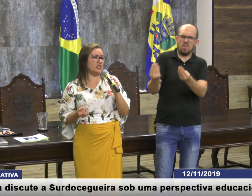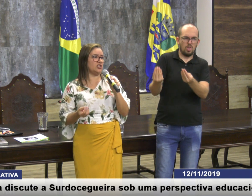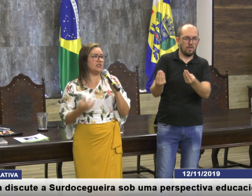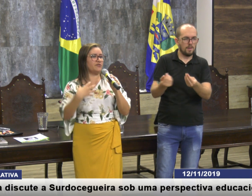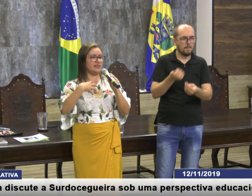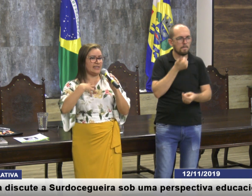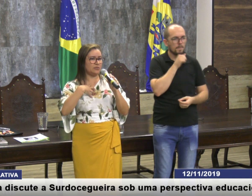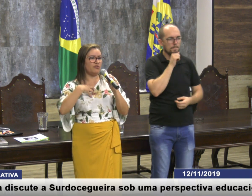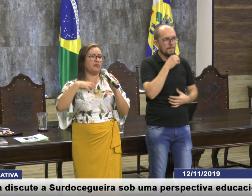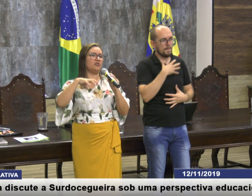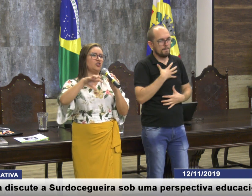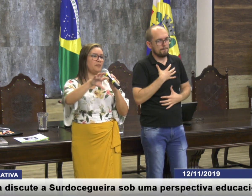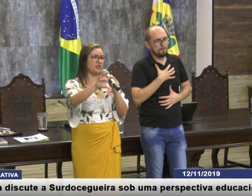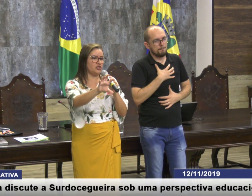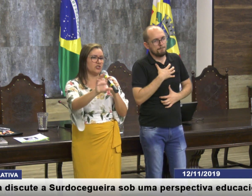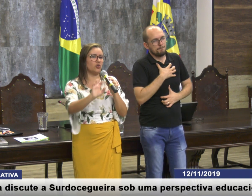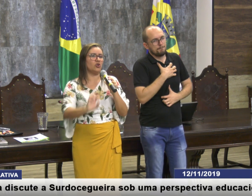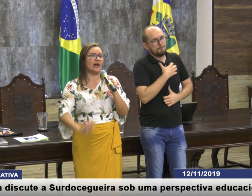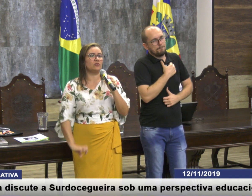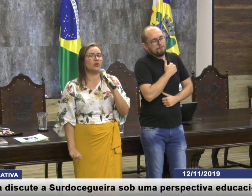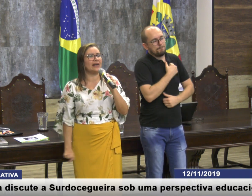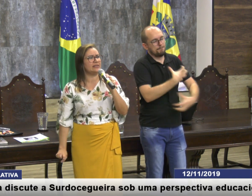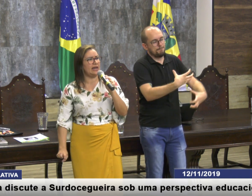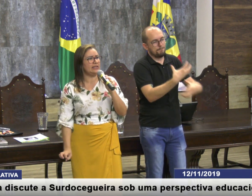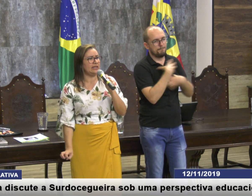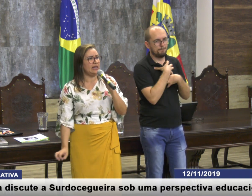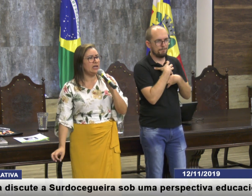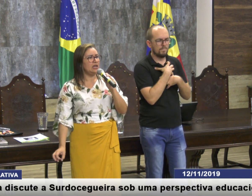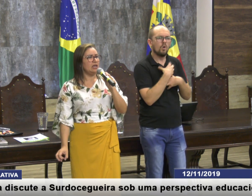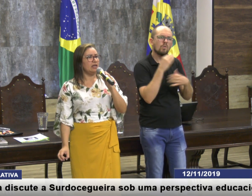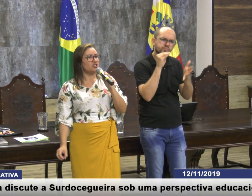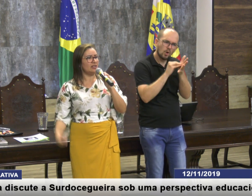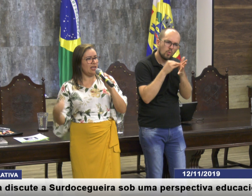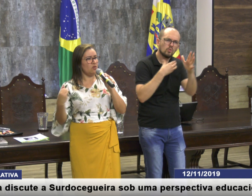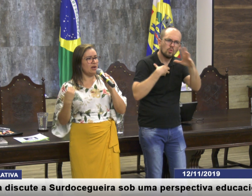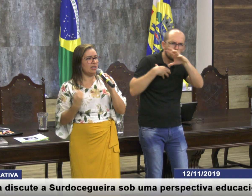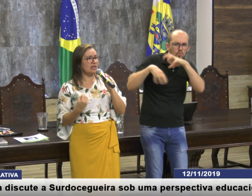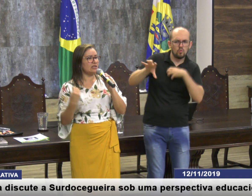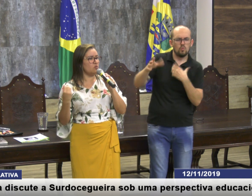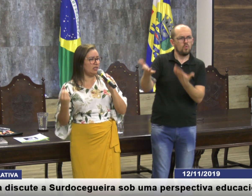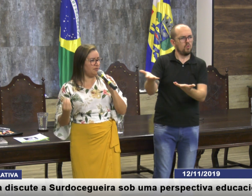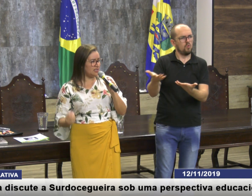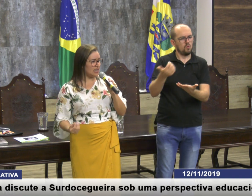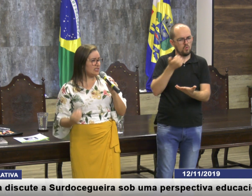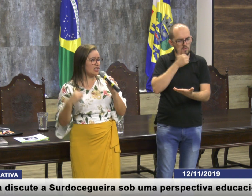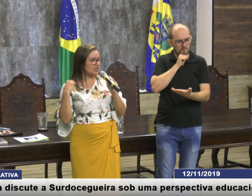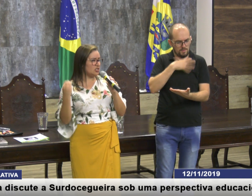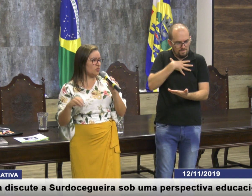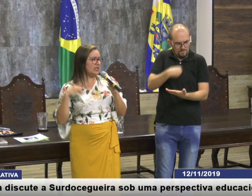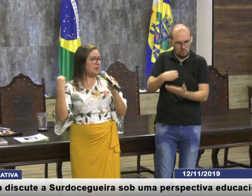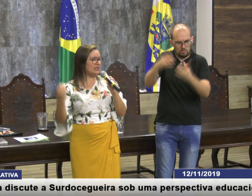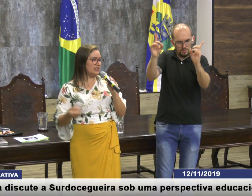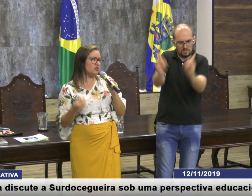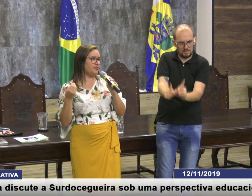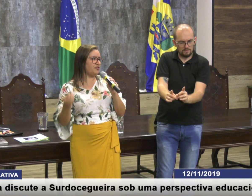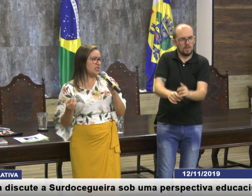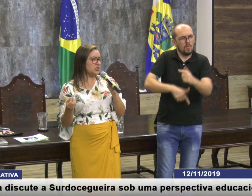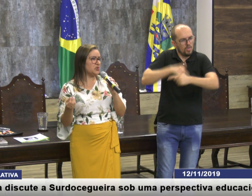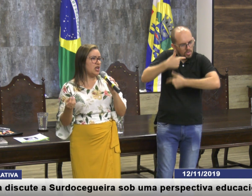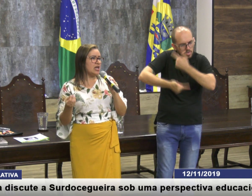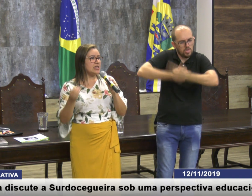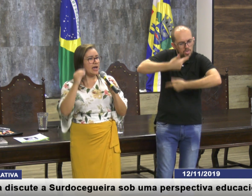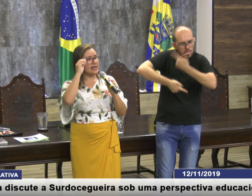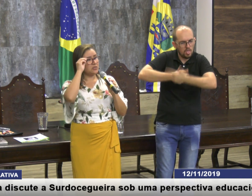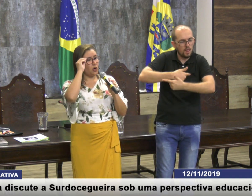mãe. Se a gente fizer esse movimento de empatia, se colocar no lugar dela, né? Já tem uma criança com uma deficiência que exige uma demanda tão